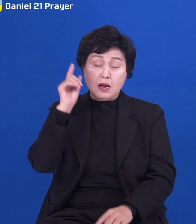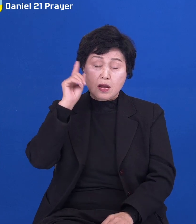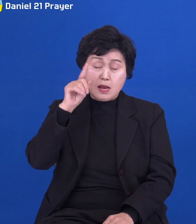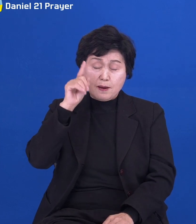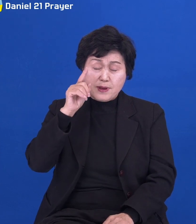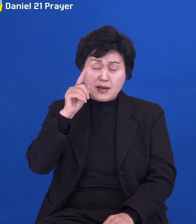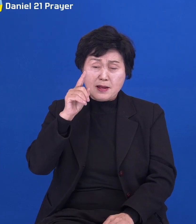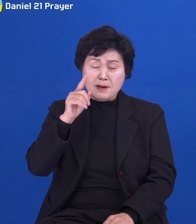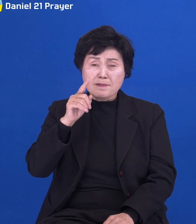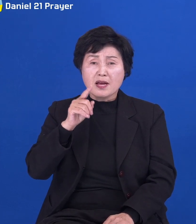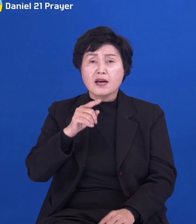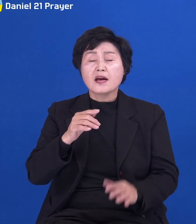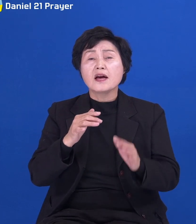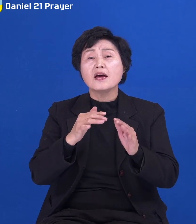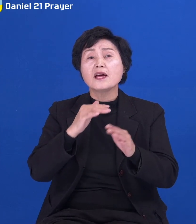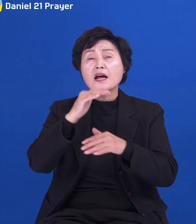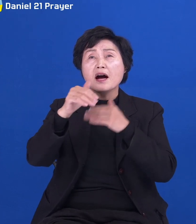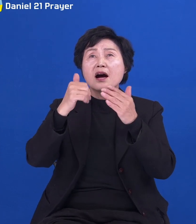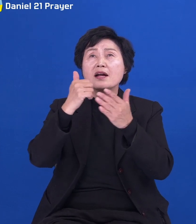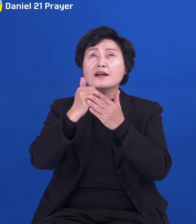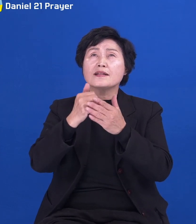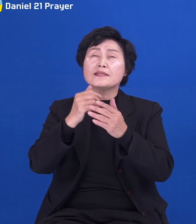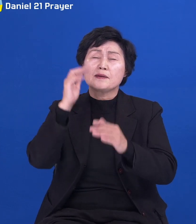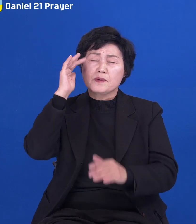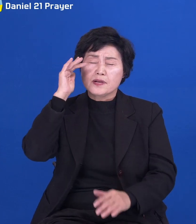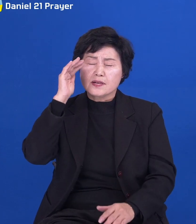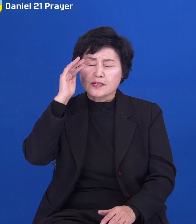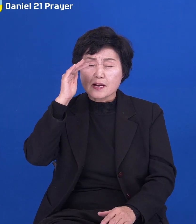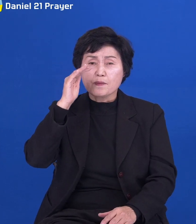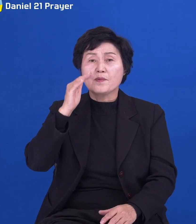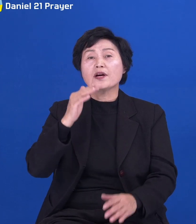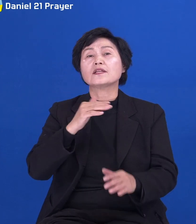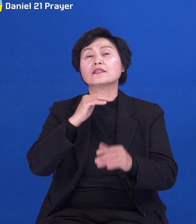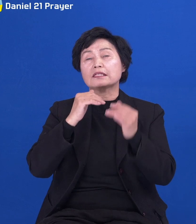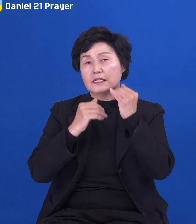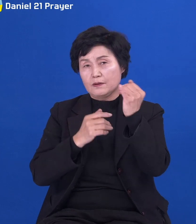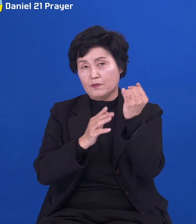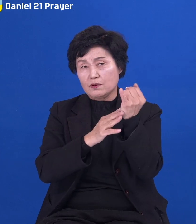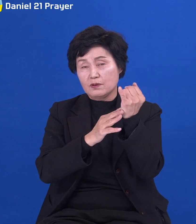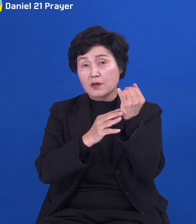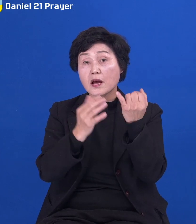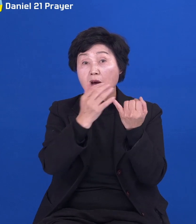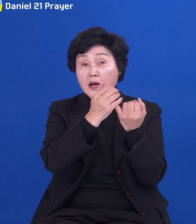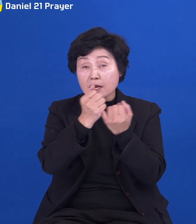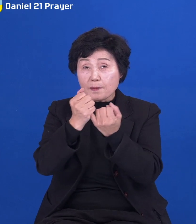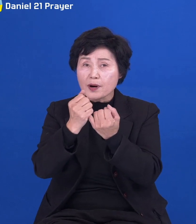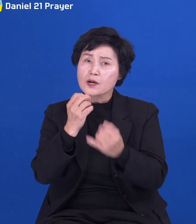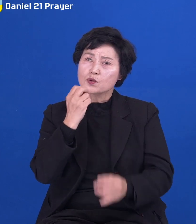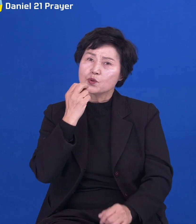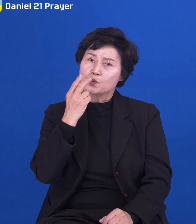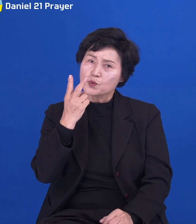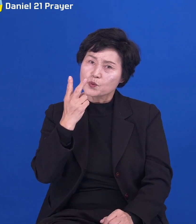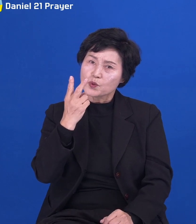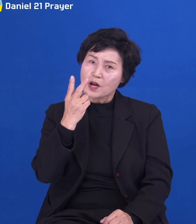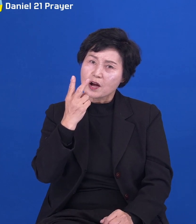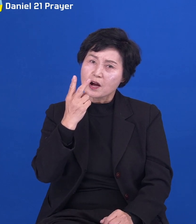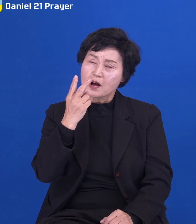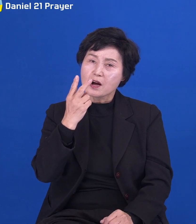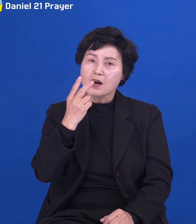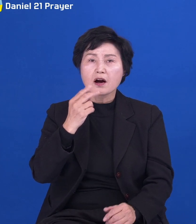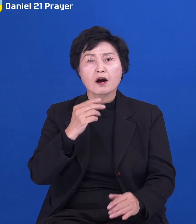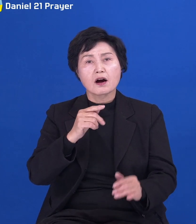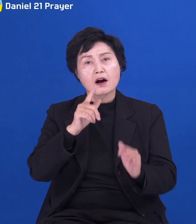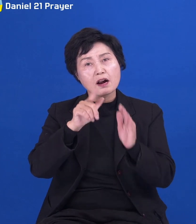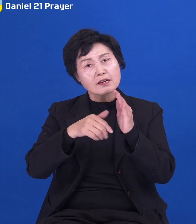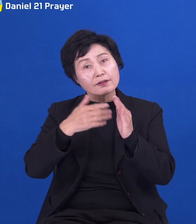했고 사모했던 여종이었어요. 사모님이 잡혀가신 지 한두 달이 지났어요. 연변에서부터 어느 한